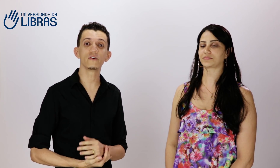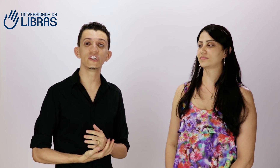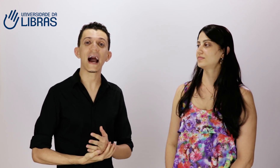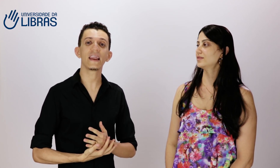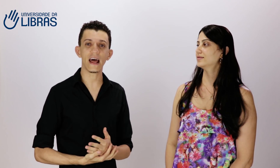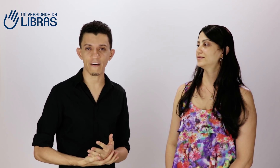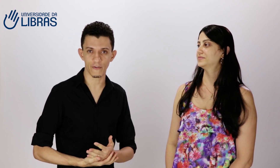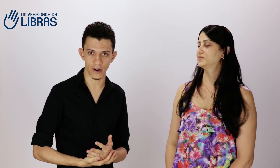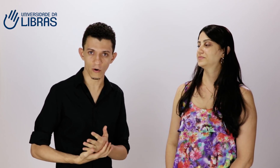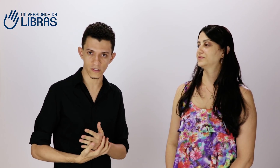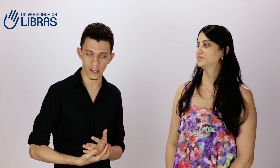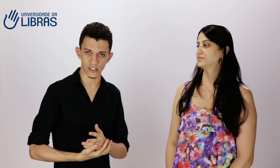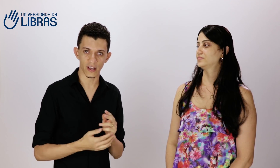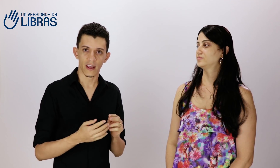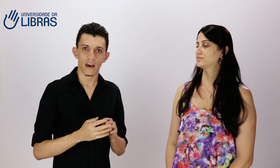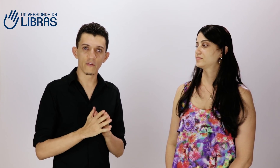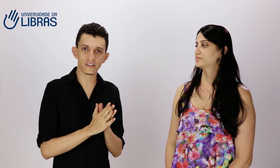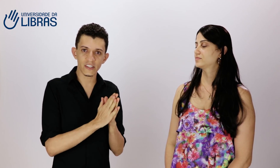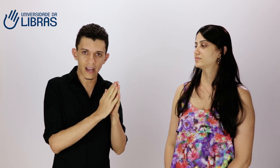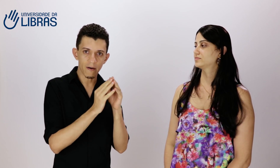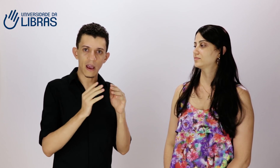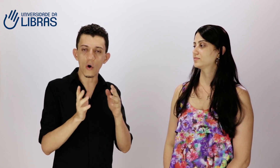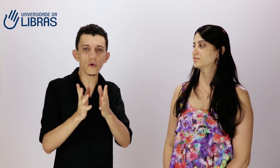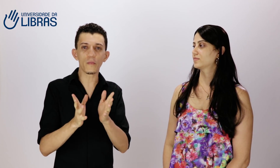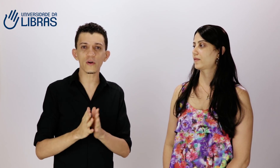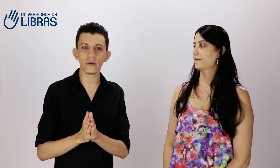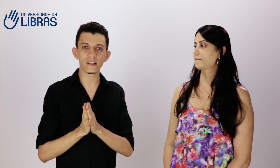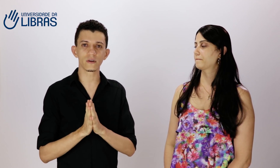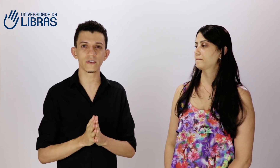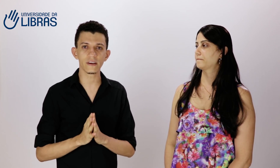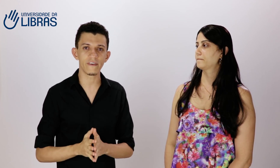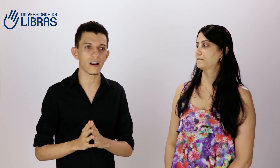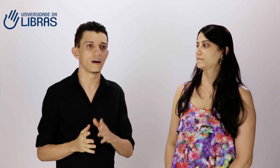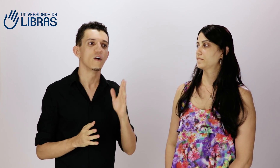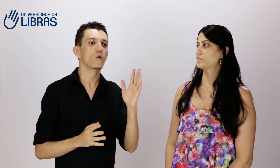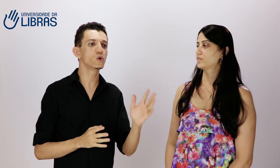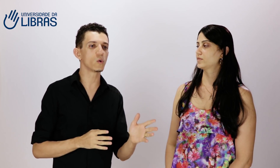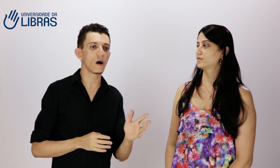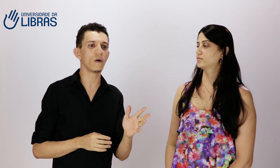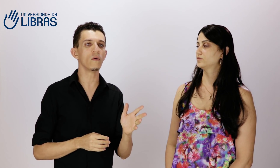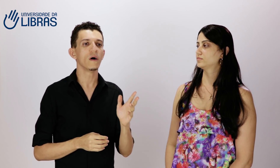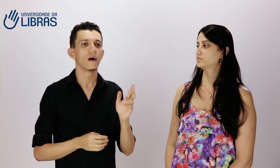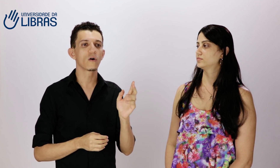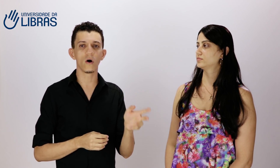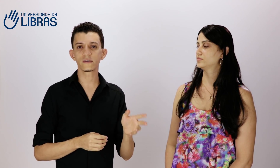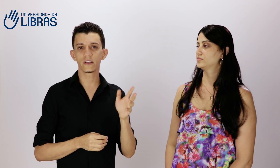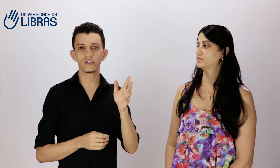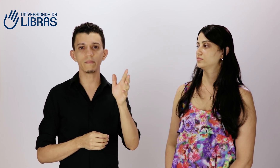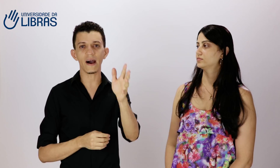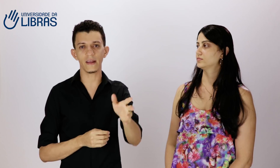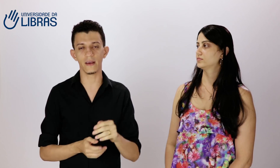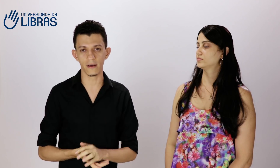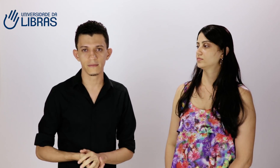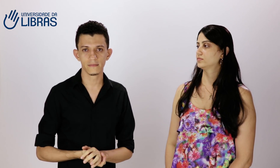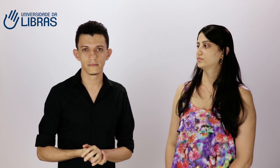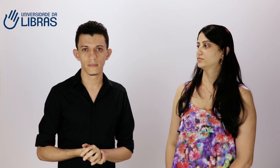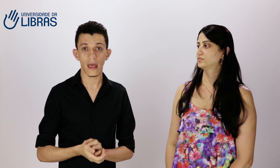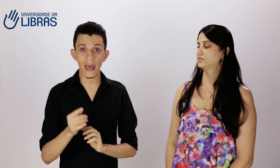de anáfora. Ou seja, você já... É como no português quando você fala, o João gosta de Maria.